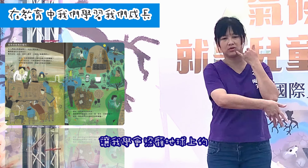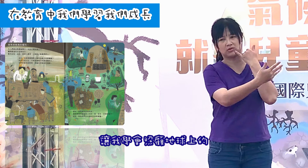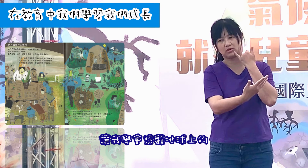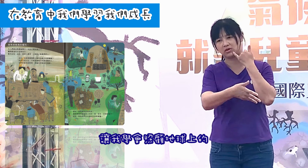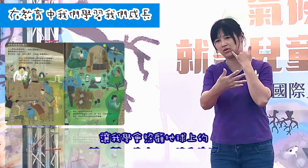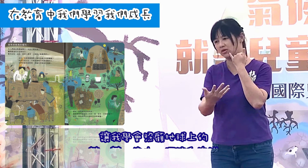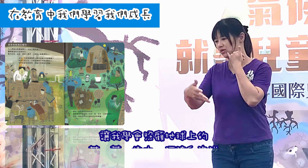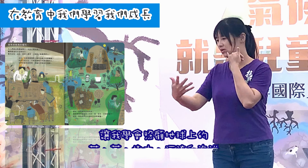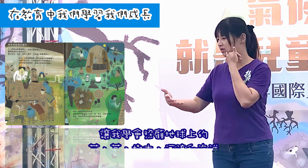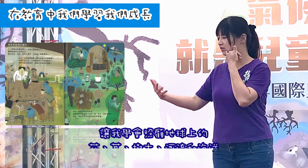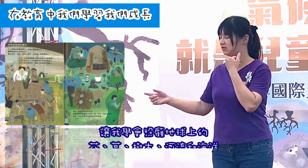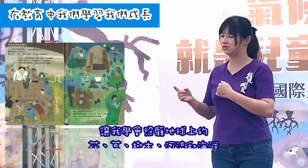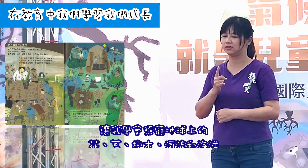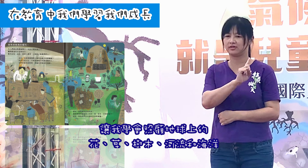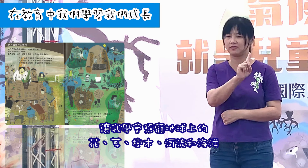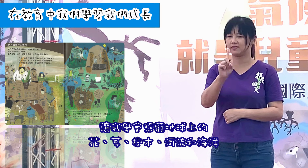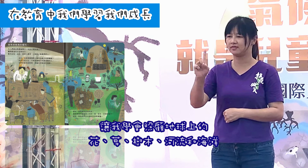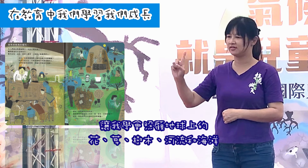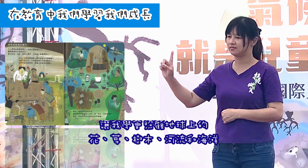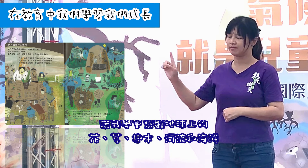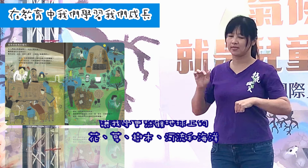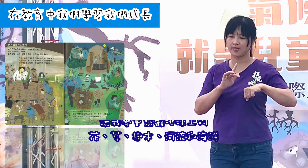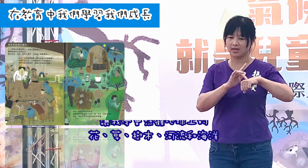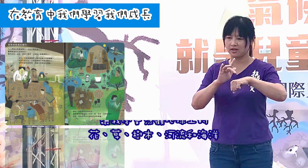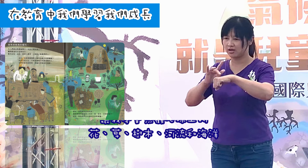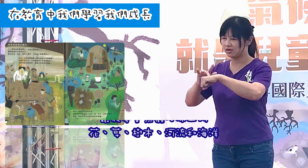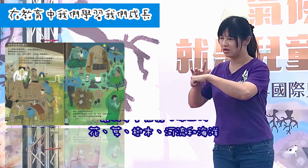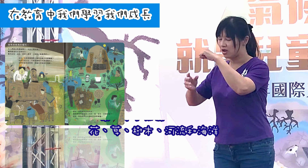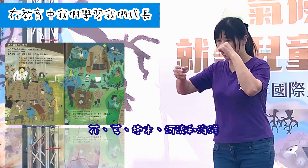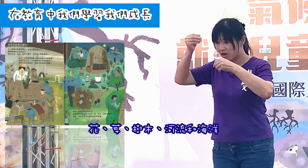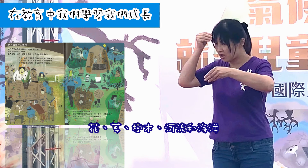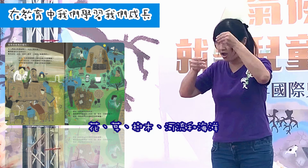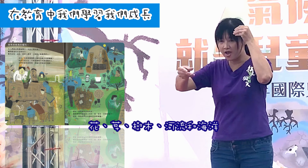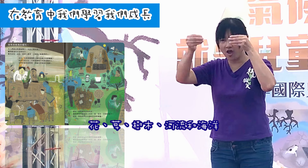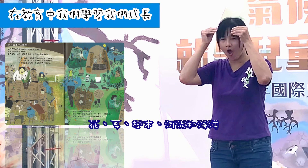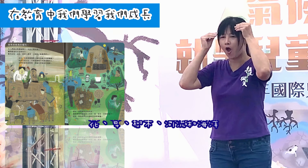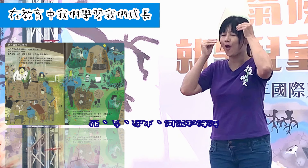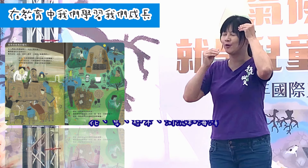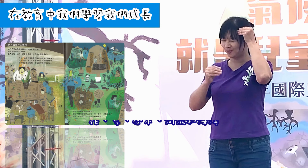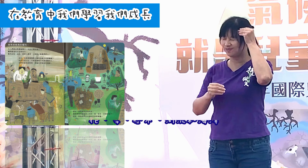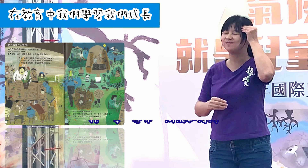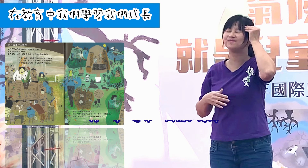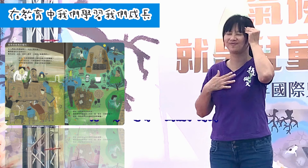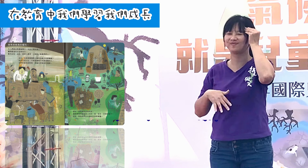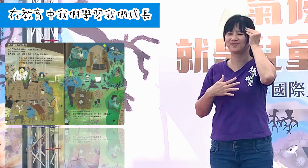的花、草、树木、河流和海